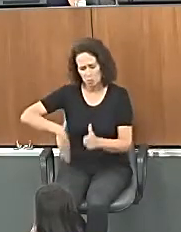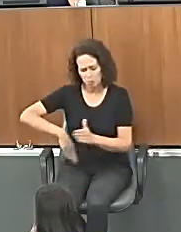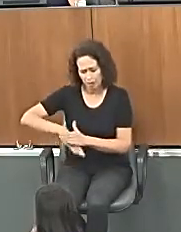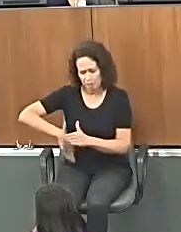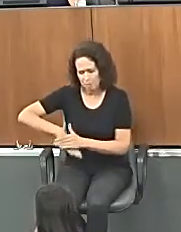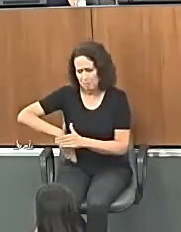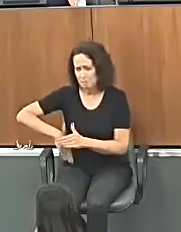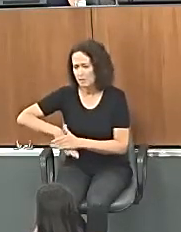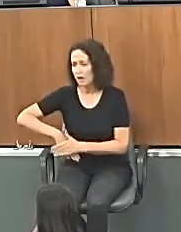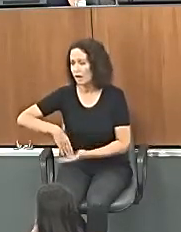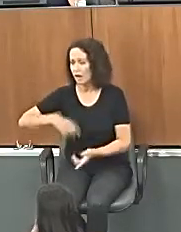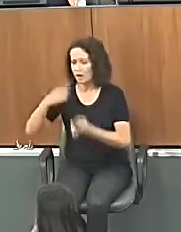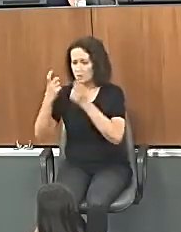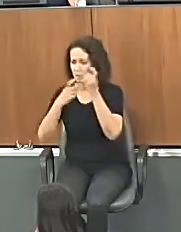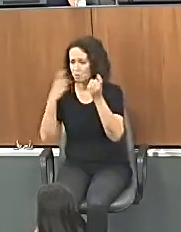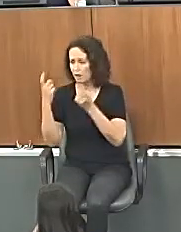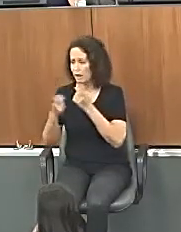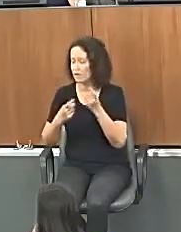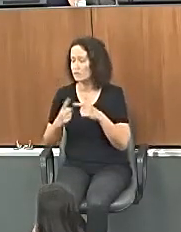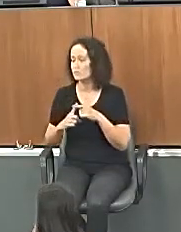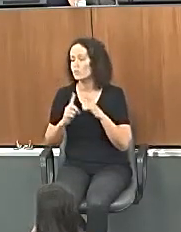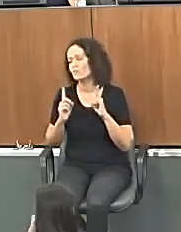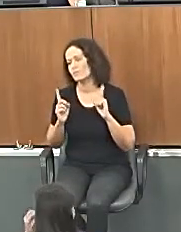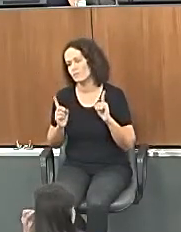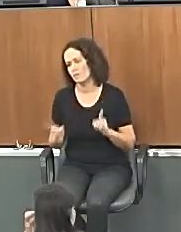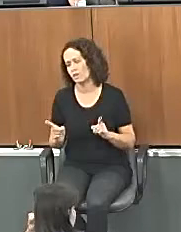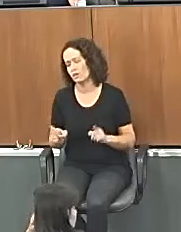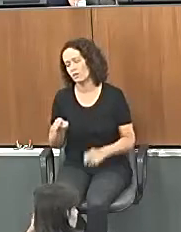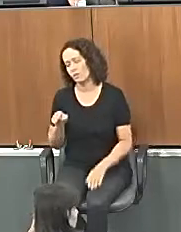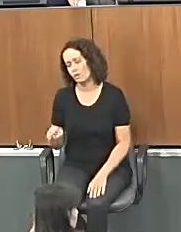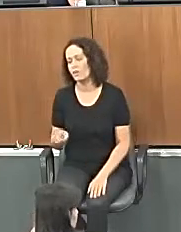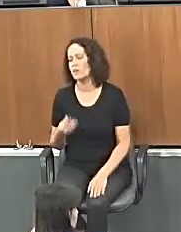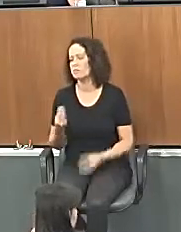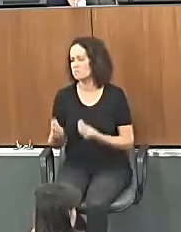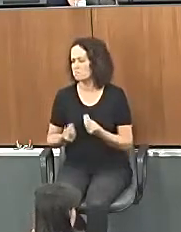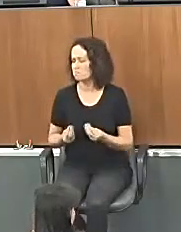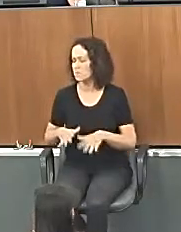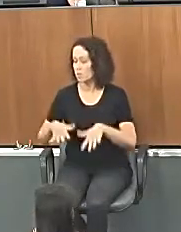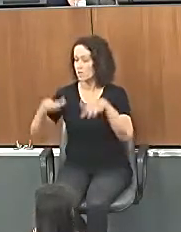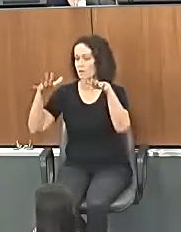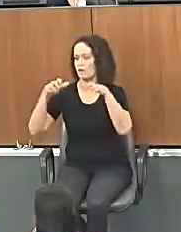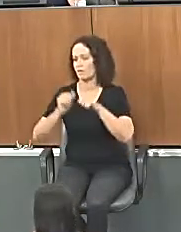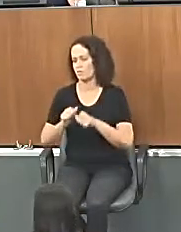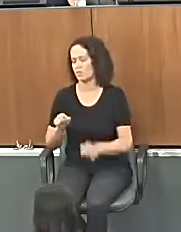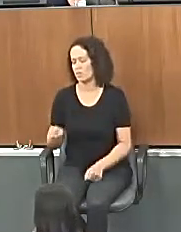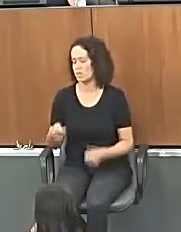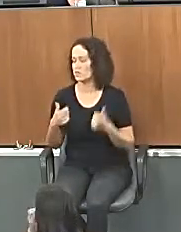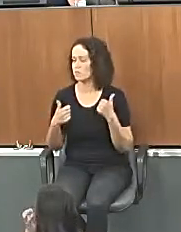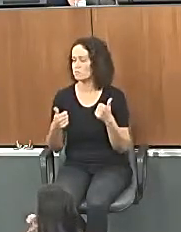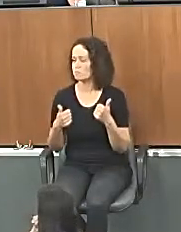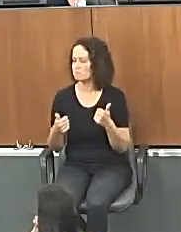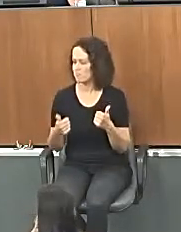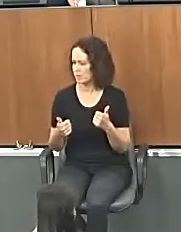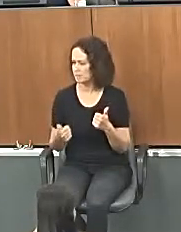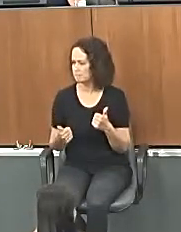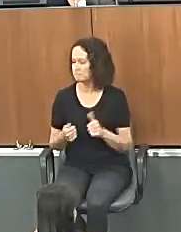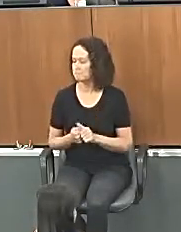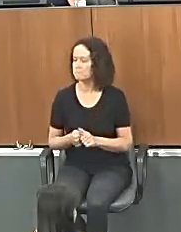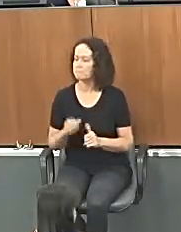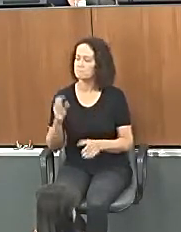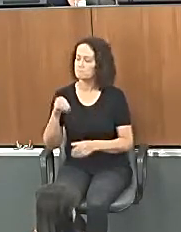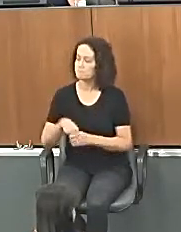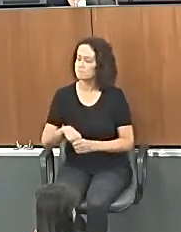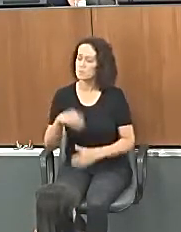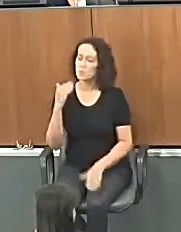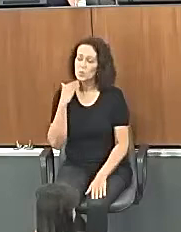que o banco não queria ele mais mas olha bem a qualidade desse profissional hoje ele é muito bem qualificado dentro do banco filho